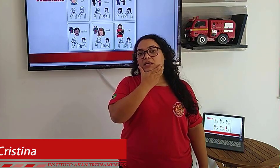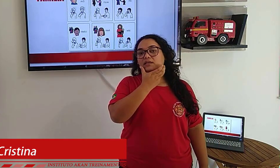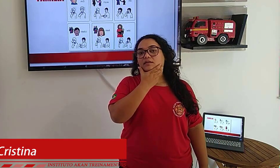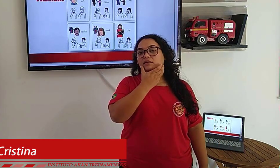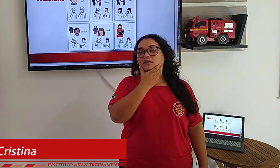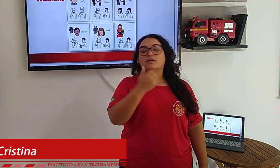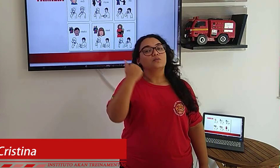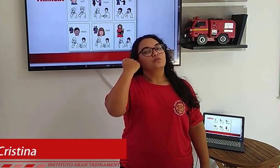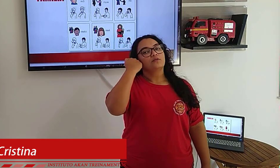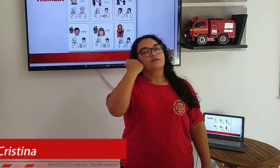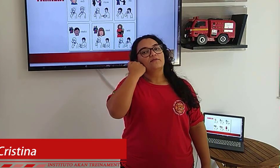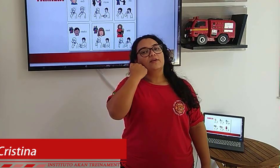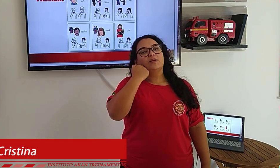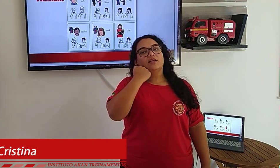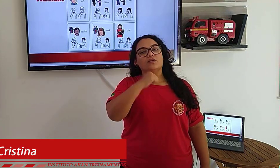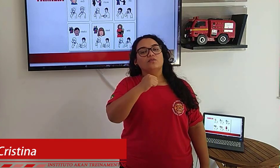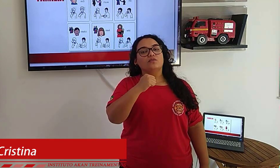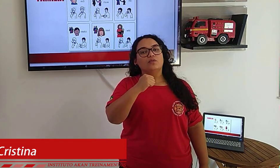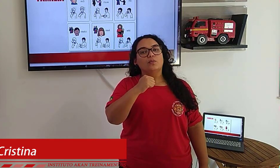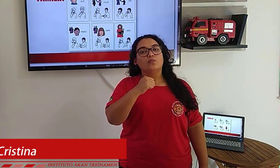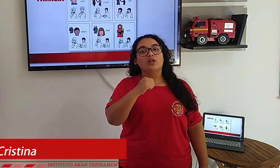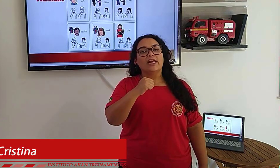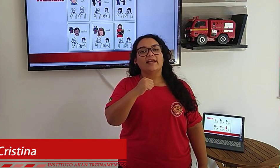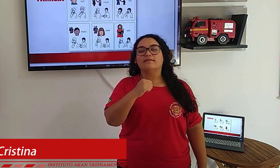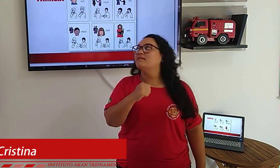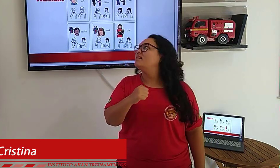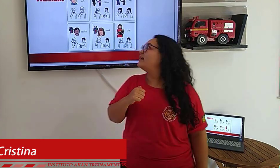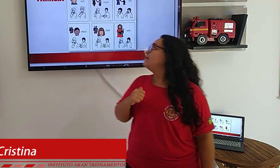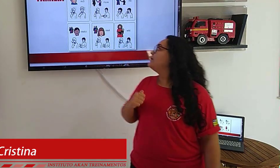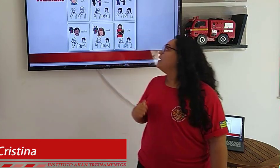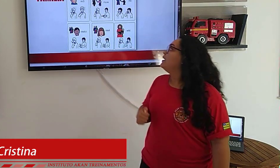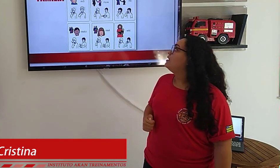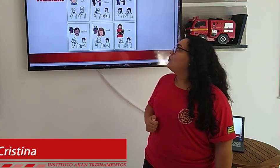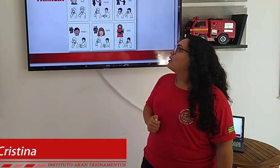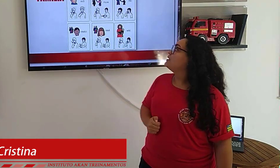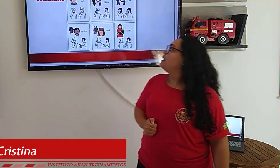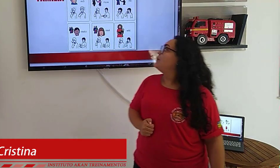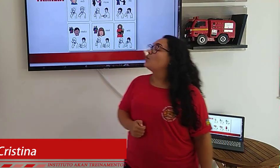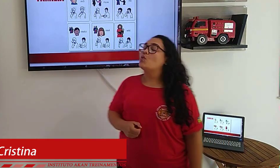homem, feminino, mulher, tá? Então, por exemplo,